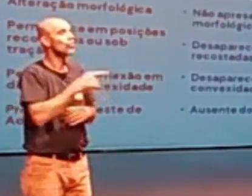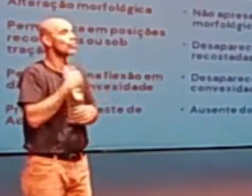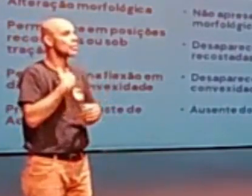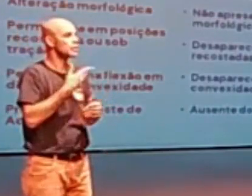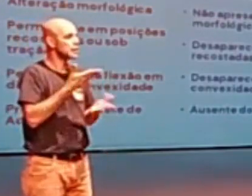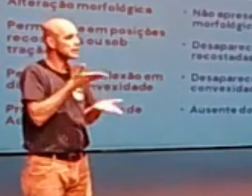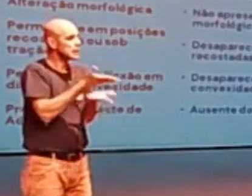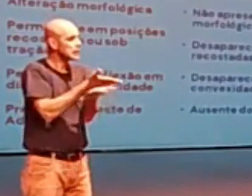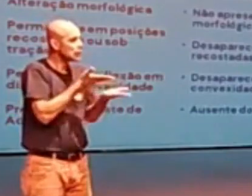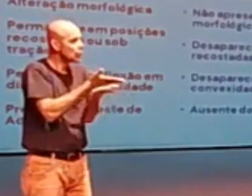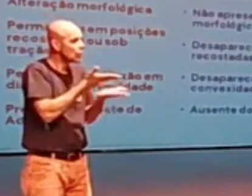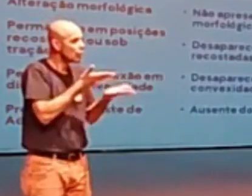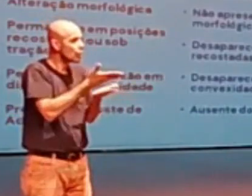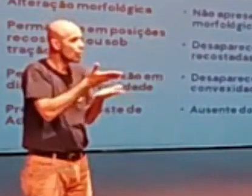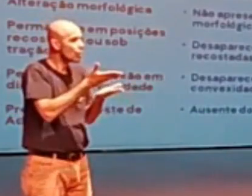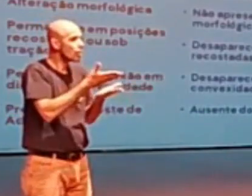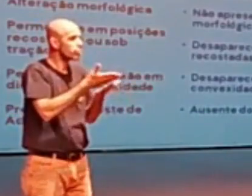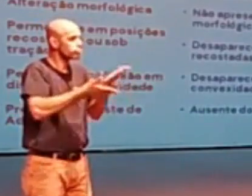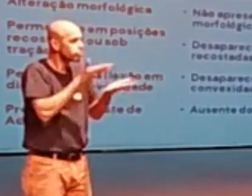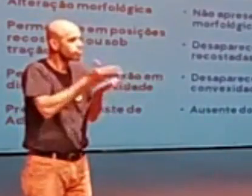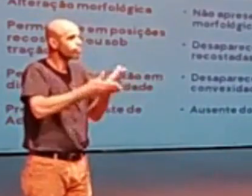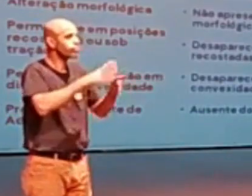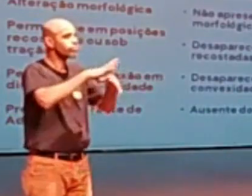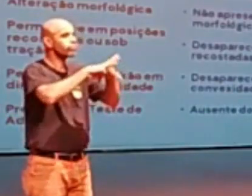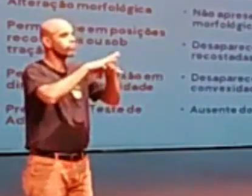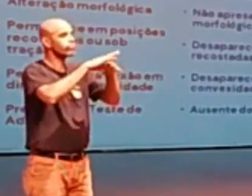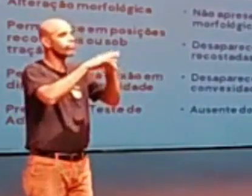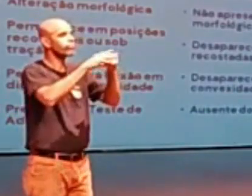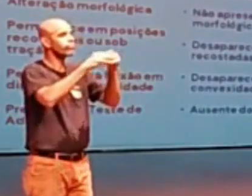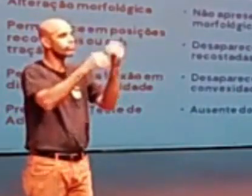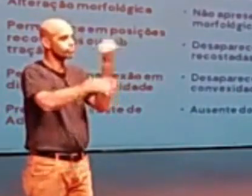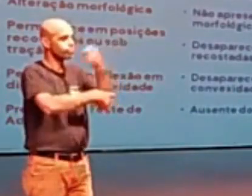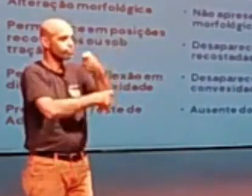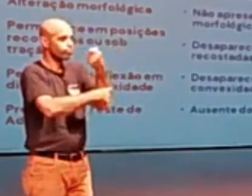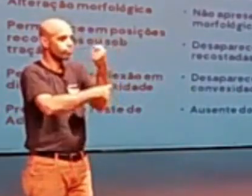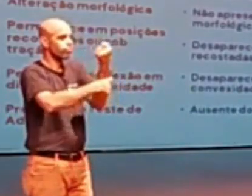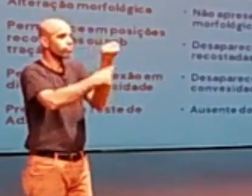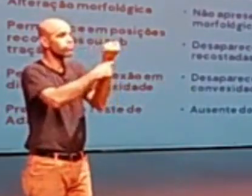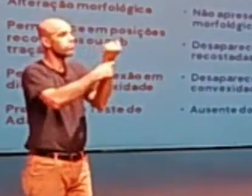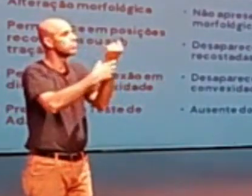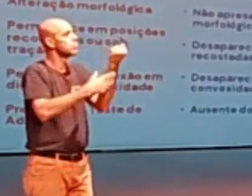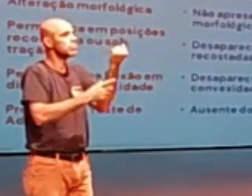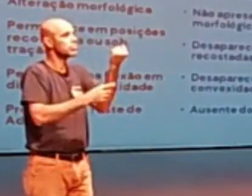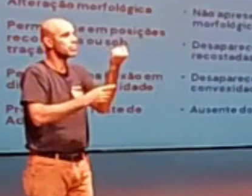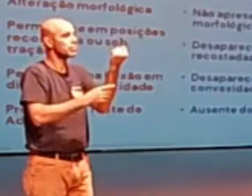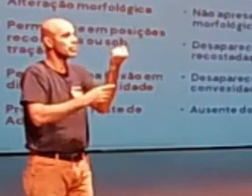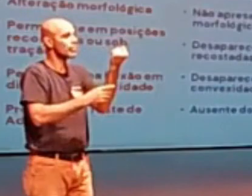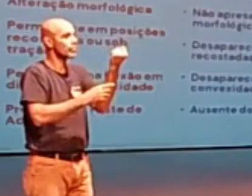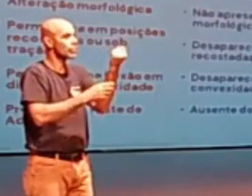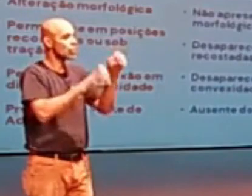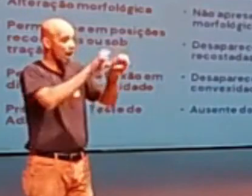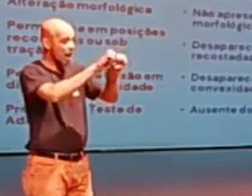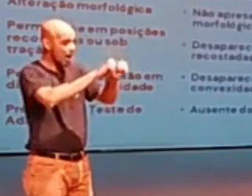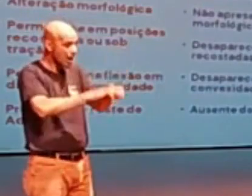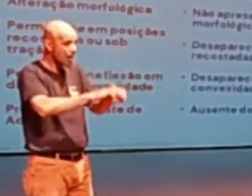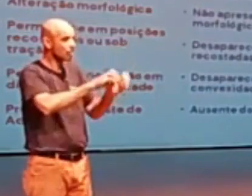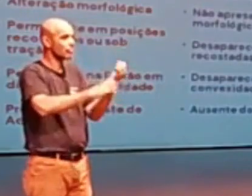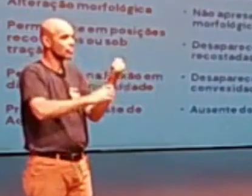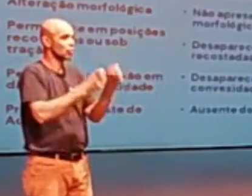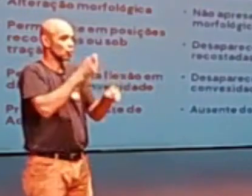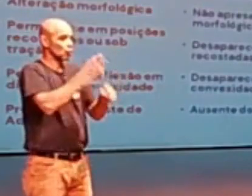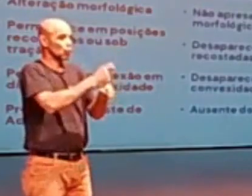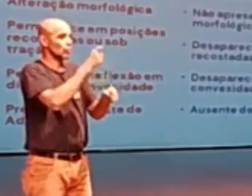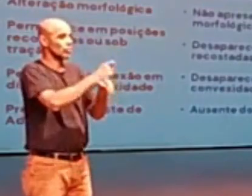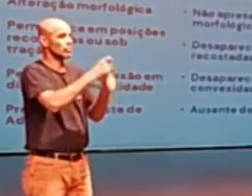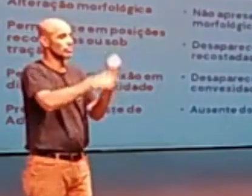tratou isso, ou essa dor passou, essa coluna volta a zerinho, não tem problema nenhum. Ela não chegou a se estruturar lá. Então, são coisas